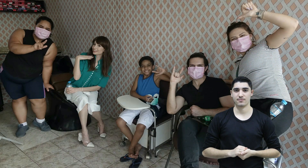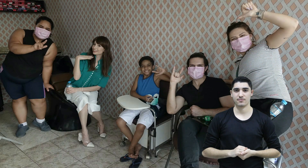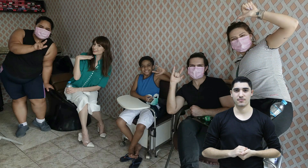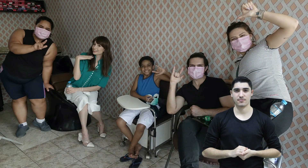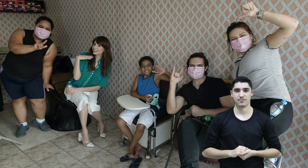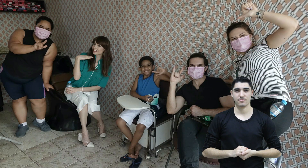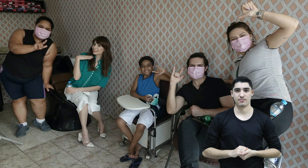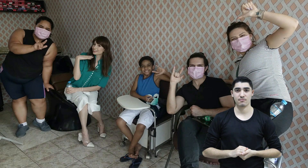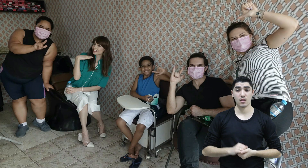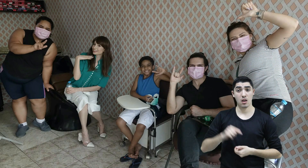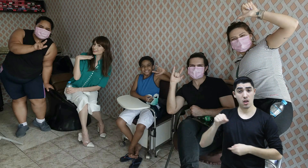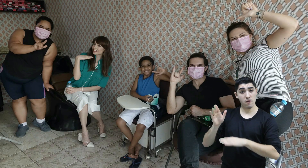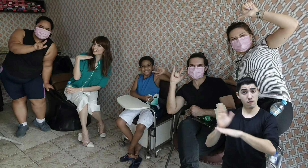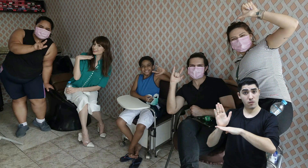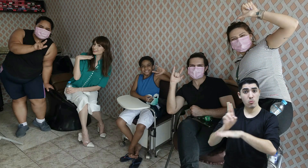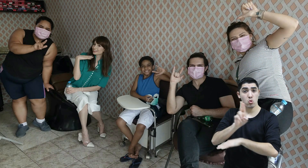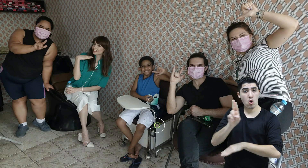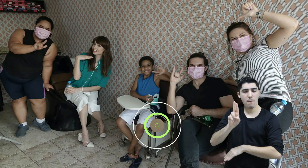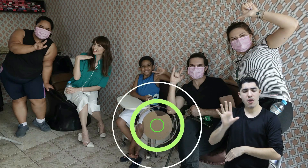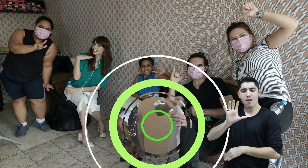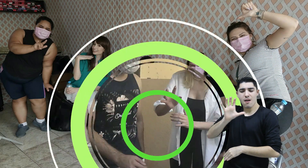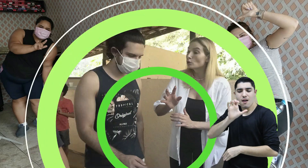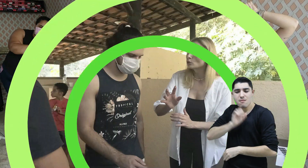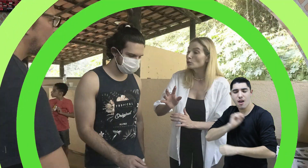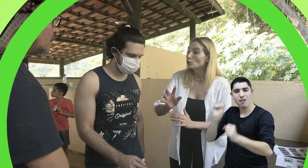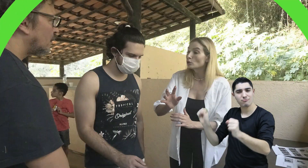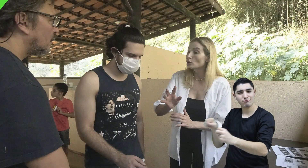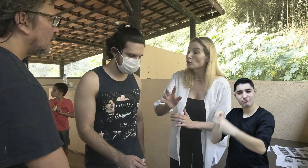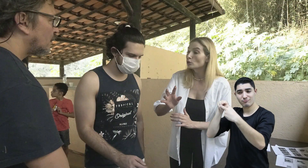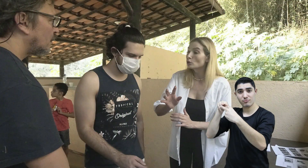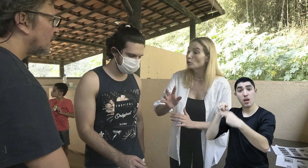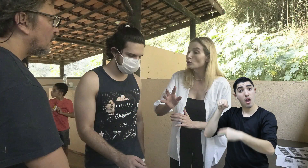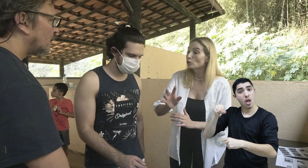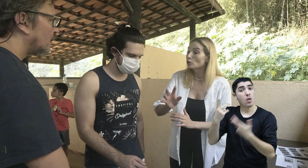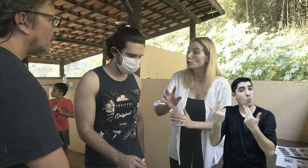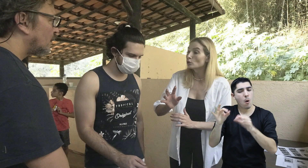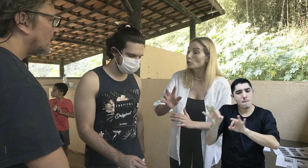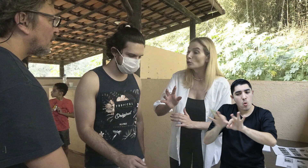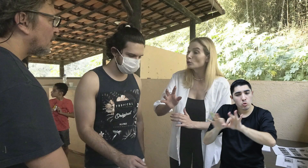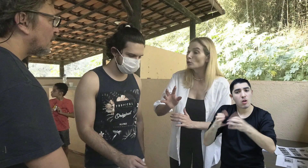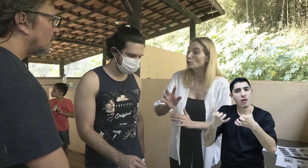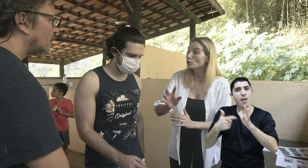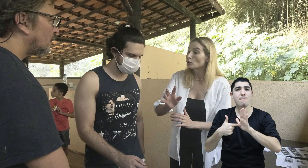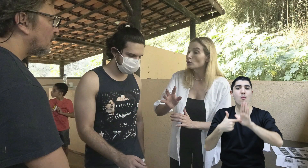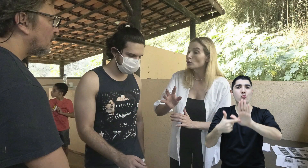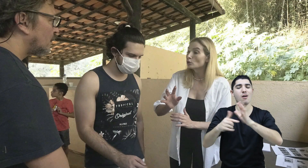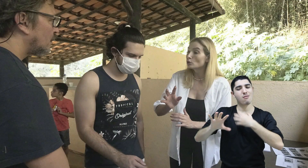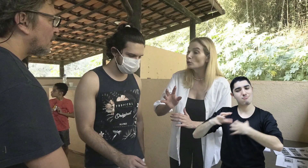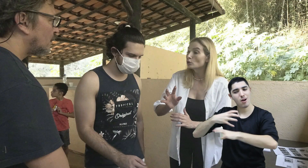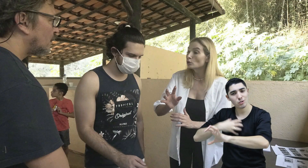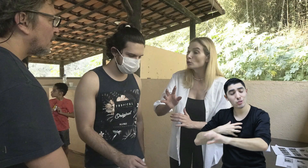Amei Te Ver é um projeto que busca a consolidação dessa empatia e a inclusão em forma de cinema.